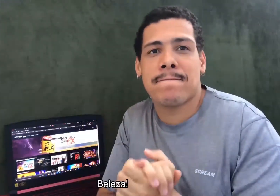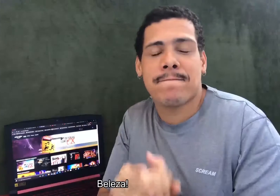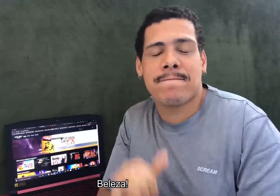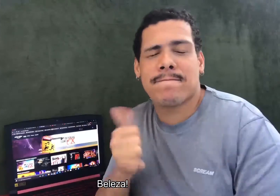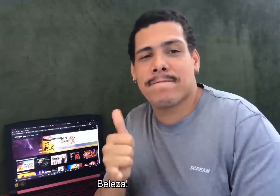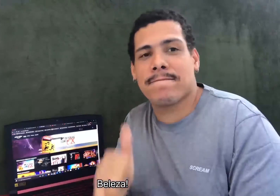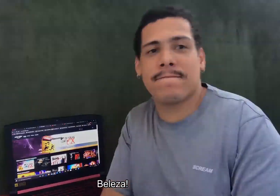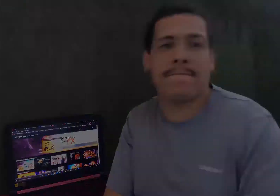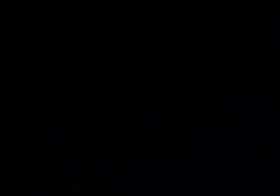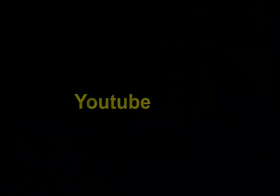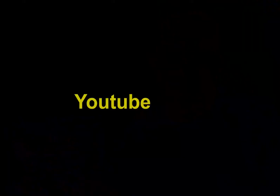Beleza?